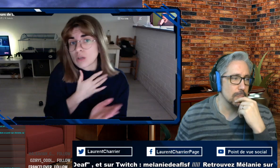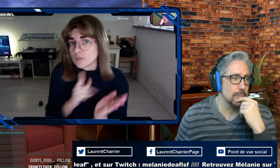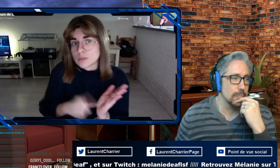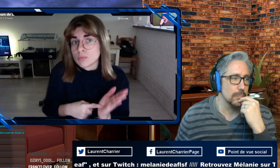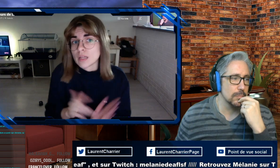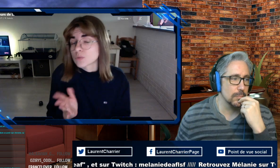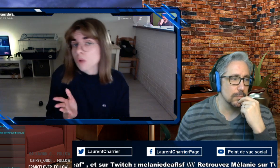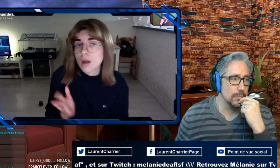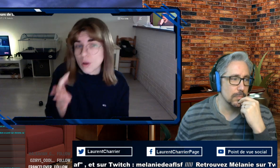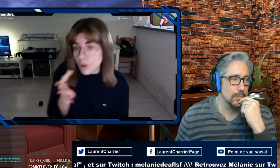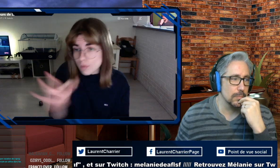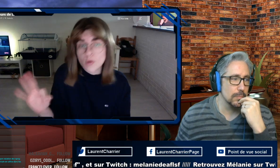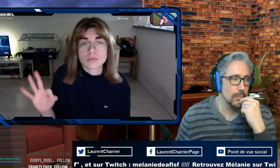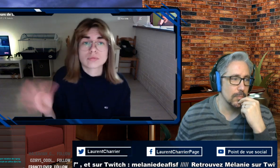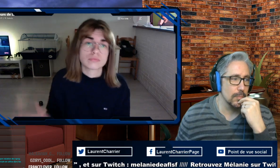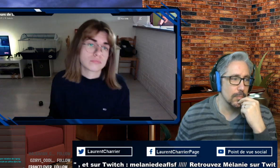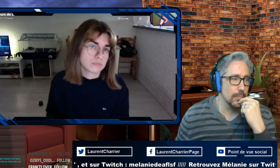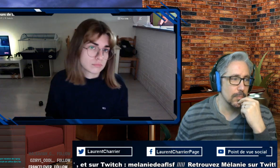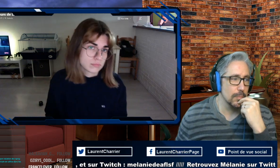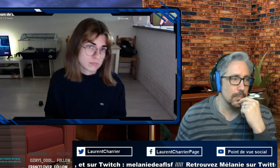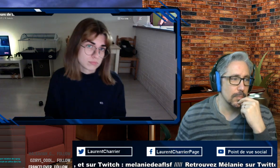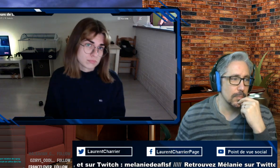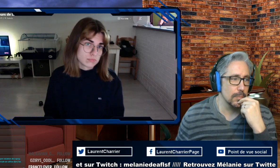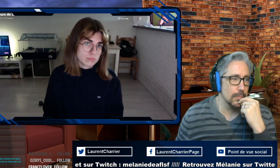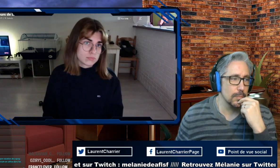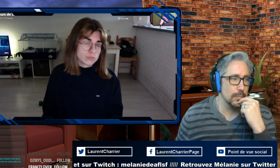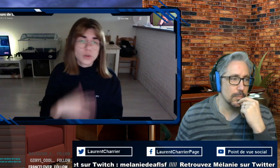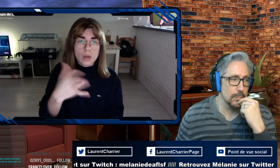pour moi, elle va être obligatoire en France.